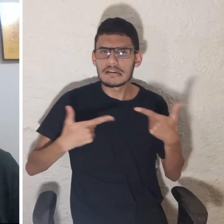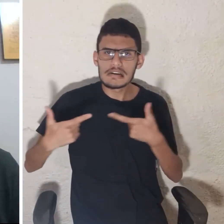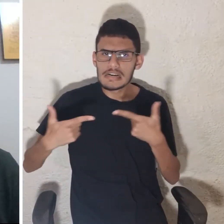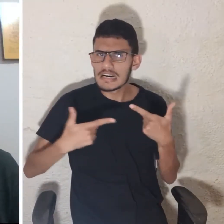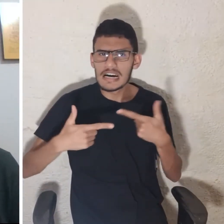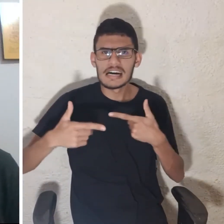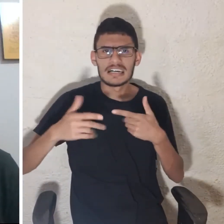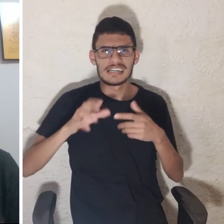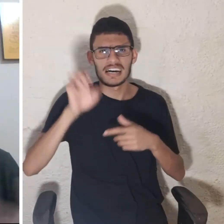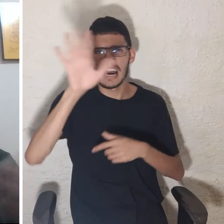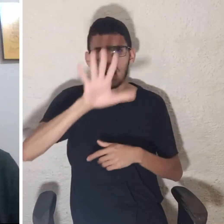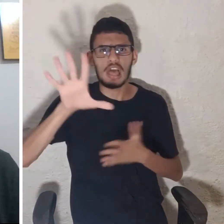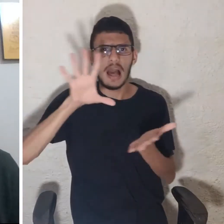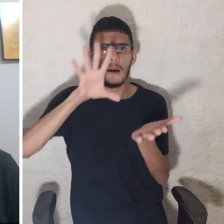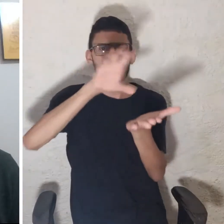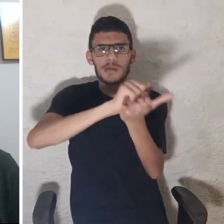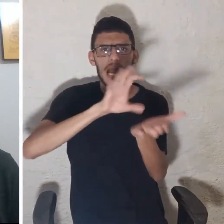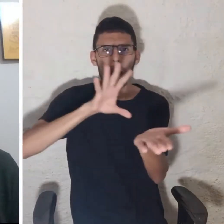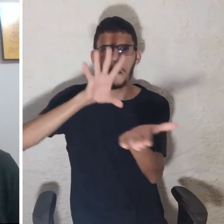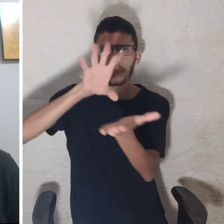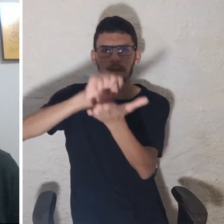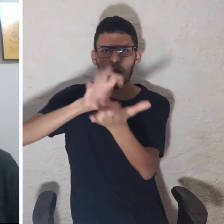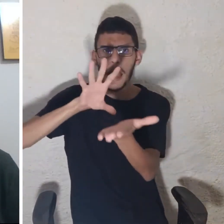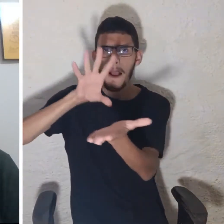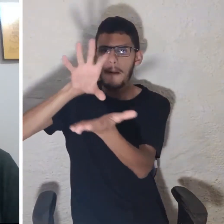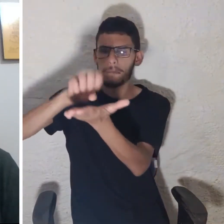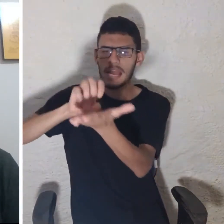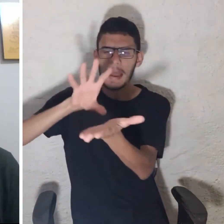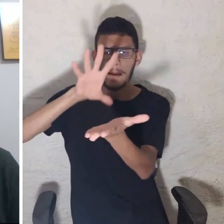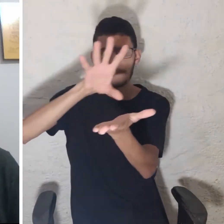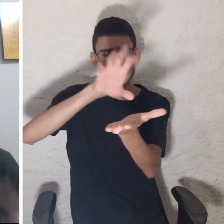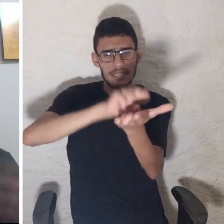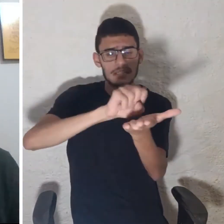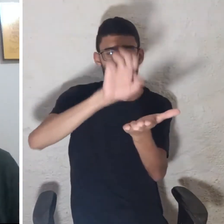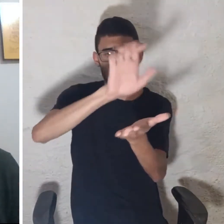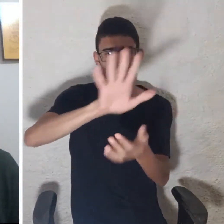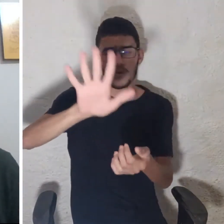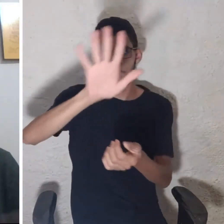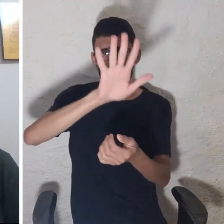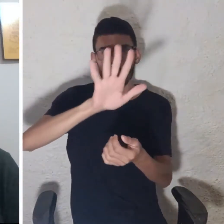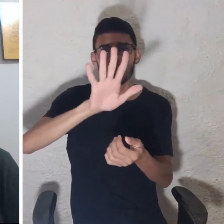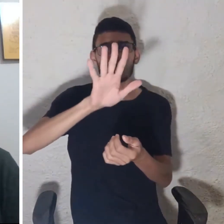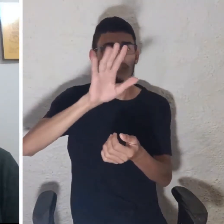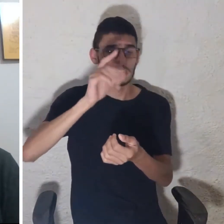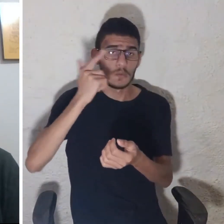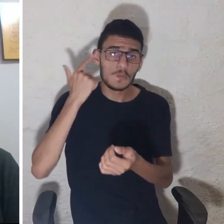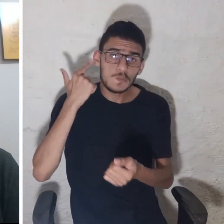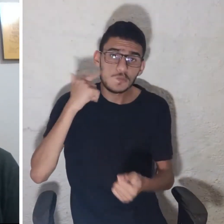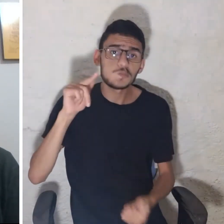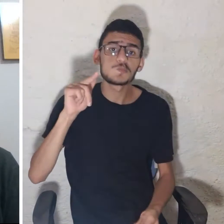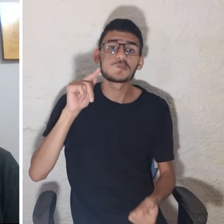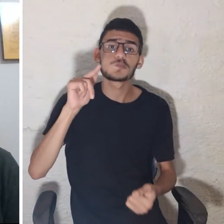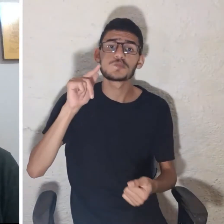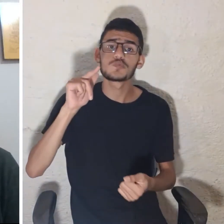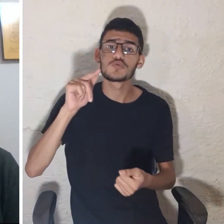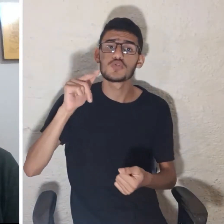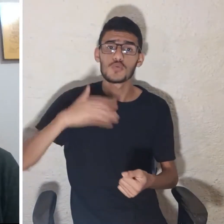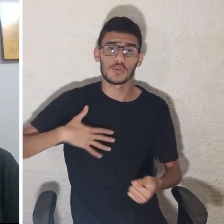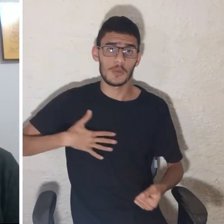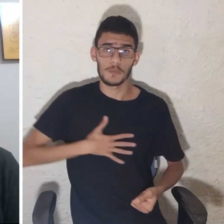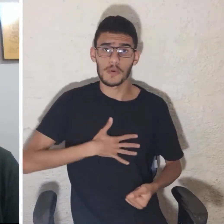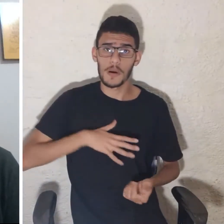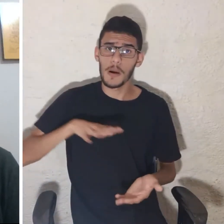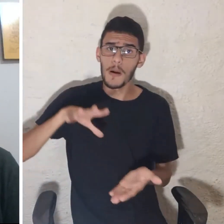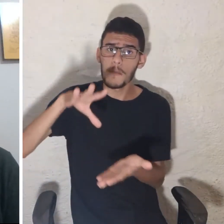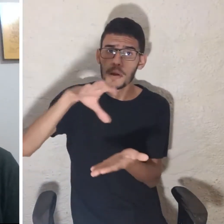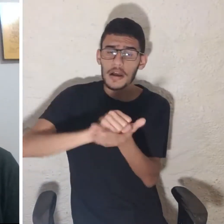guerras, né, na Europa, em que ele conquistou vários países da Europa. Aqueles que não foram conquistados pelos soldados de